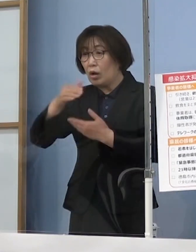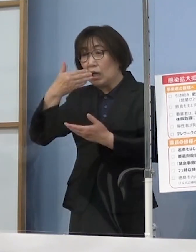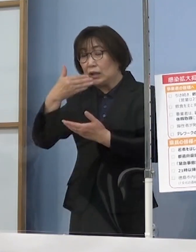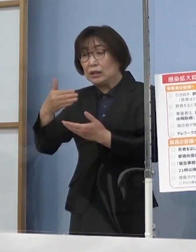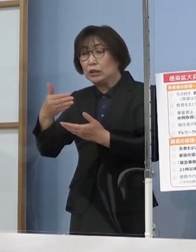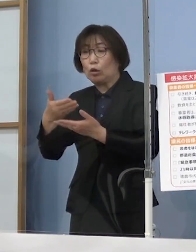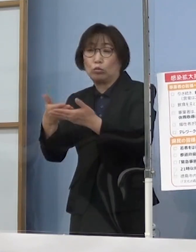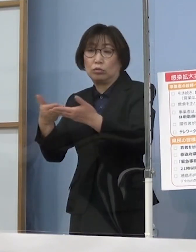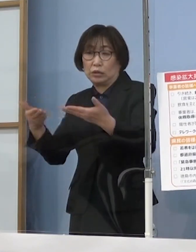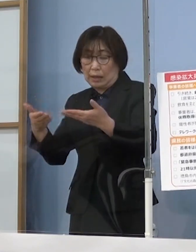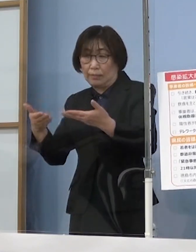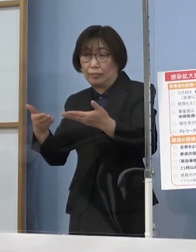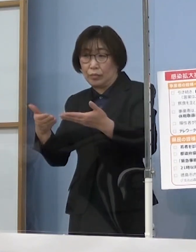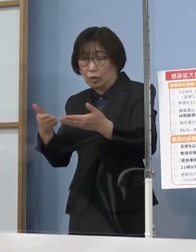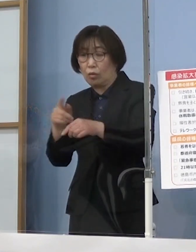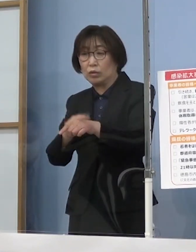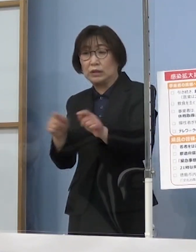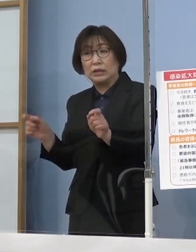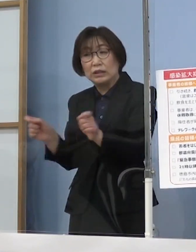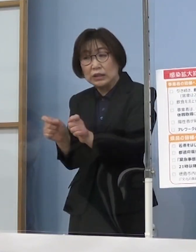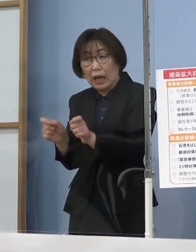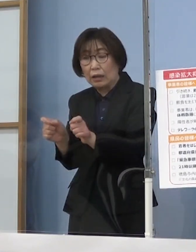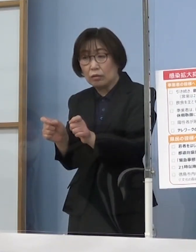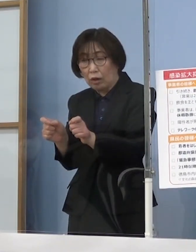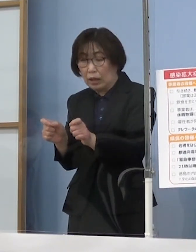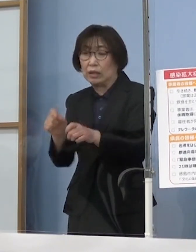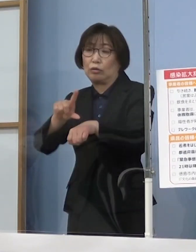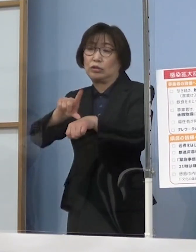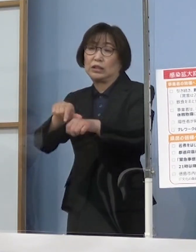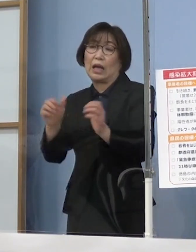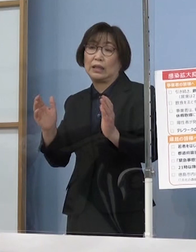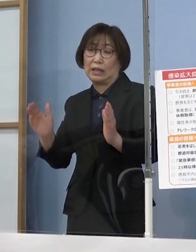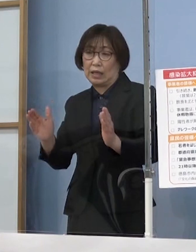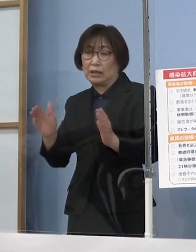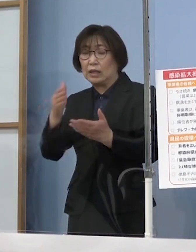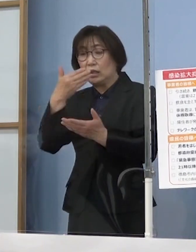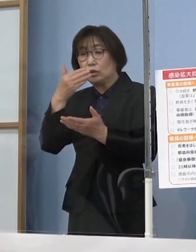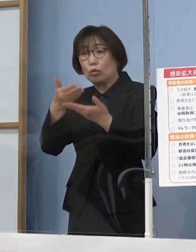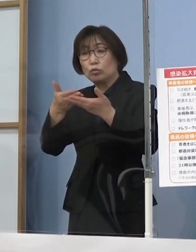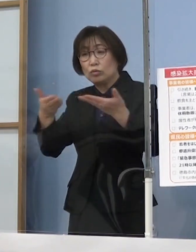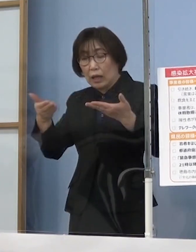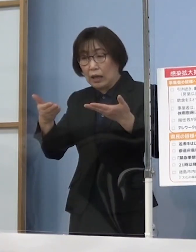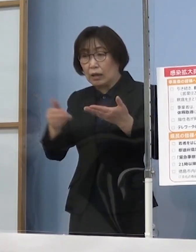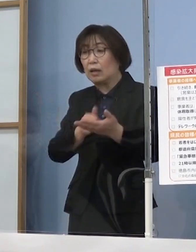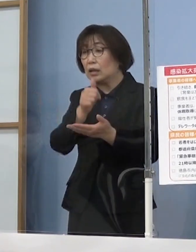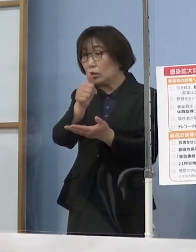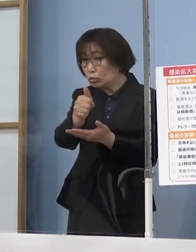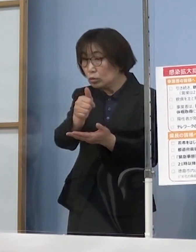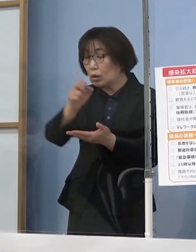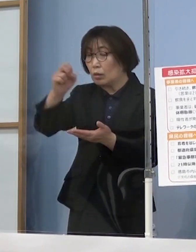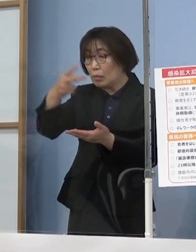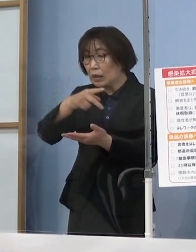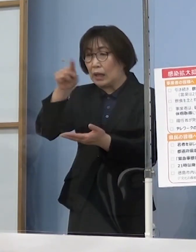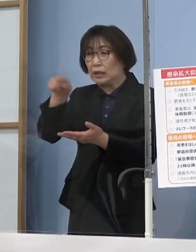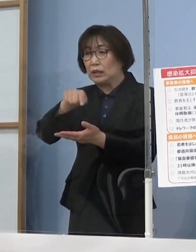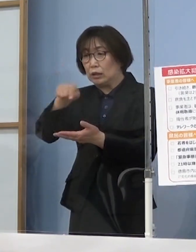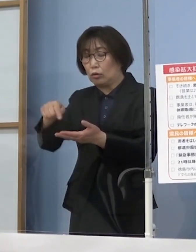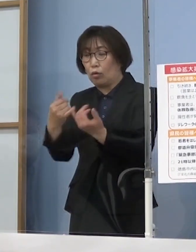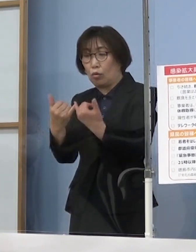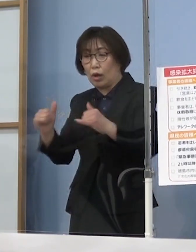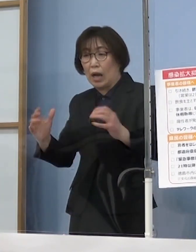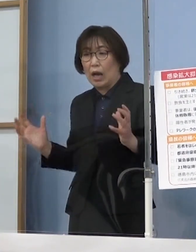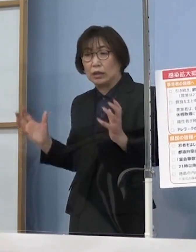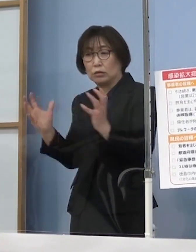かかっている時間帯ということでありますが、その飲食店の利用、あるいは人の集まる場所